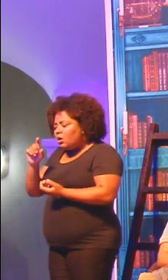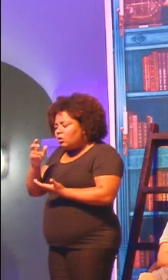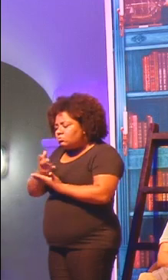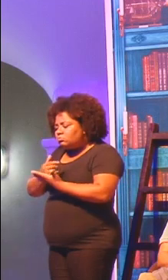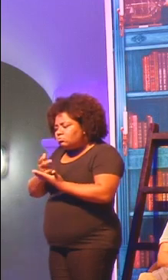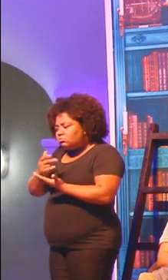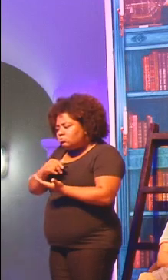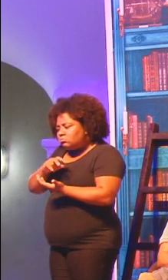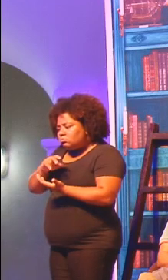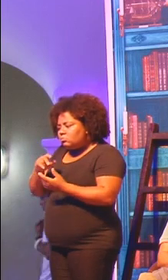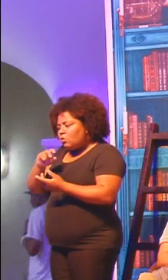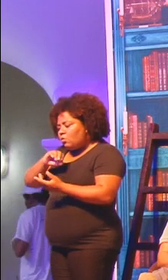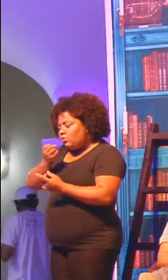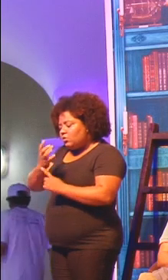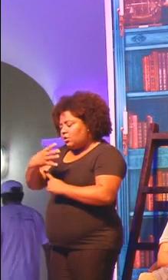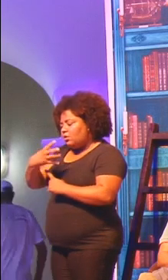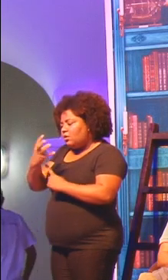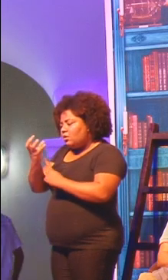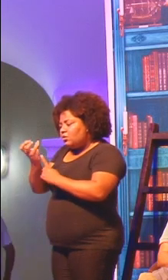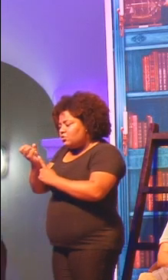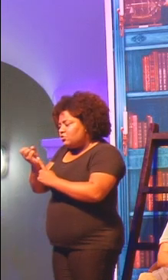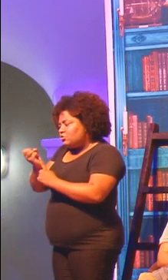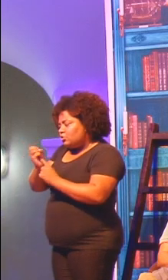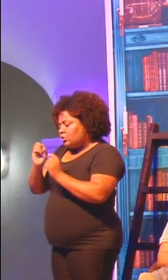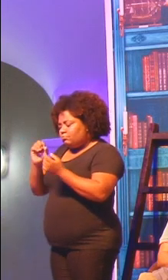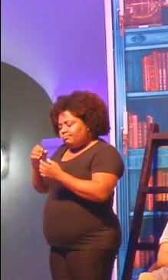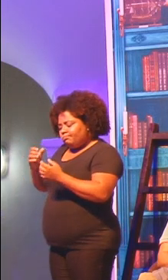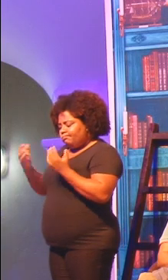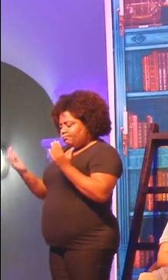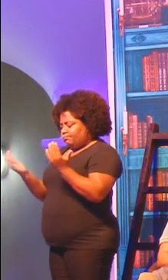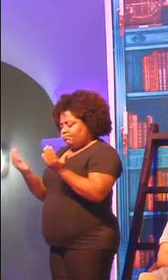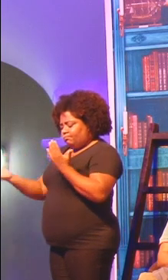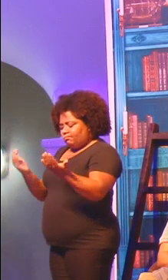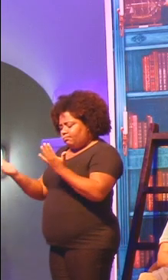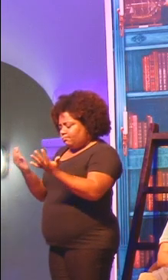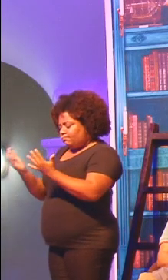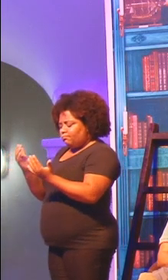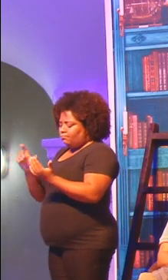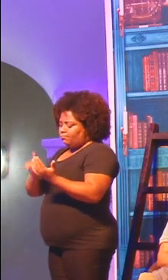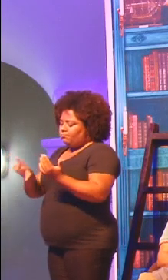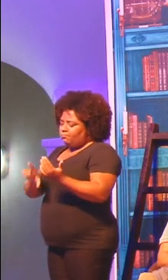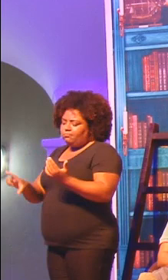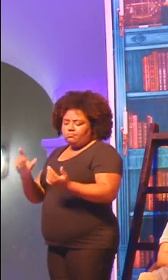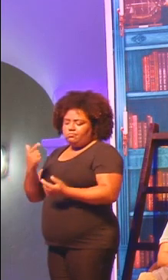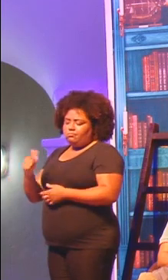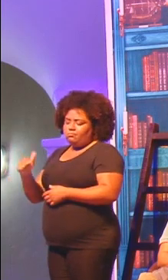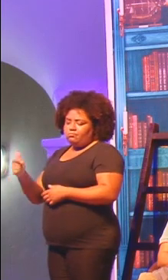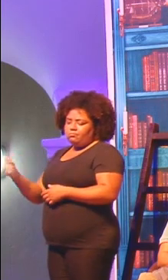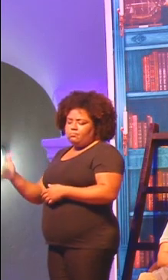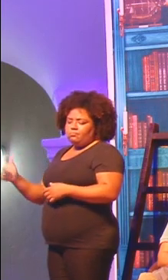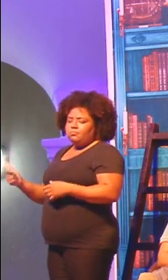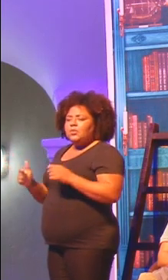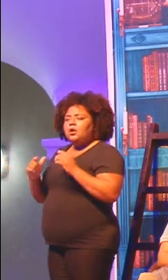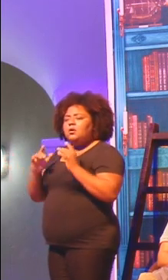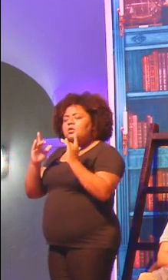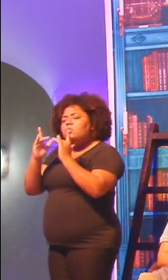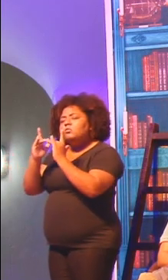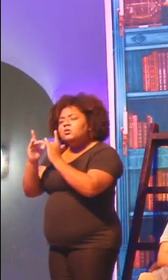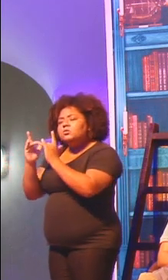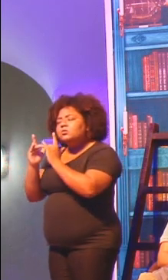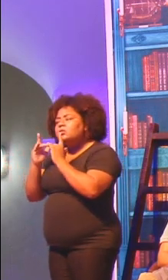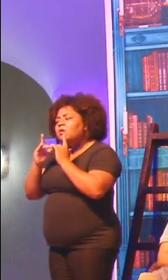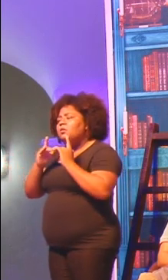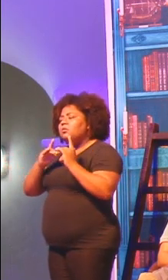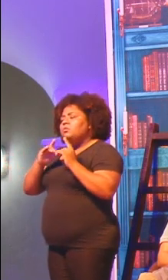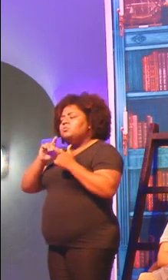tão profunda quanto a literatura. Eu tenho essa crença, e eu acho que é uma forma da gente se conectar com problemas,